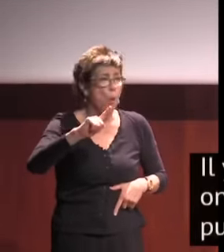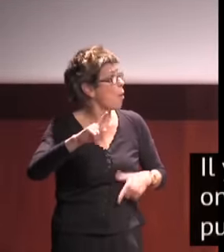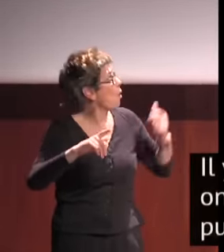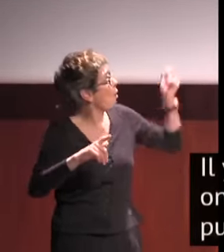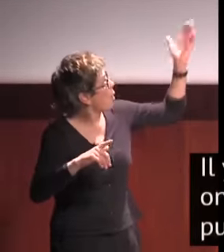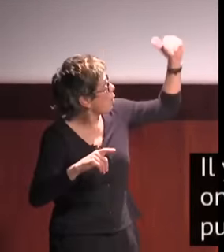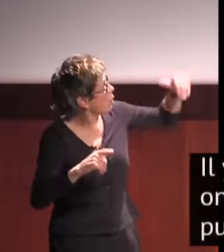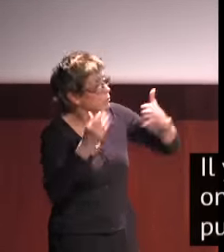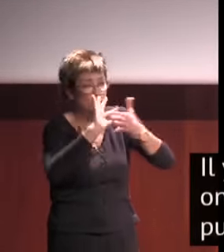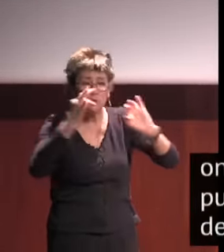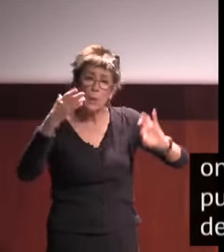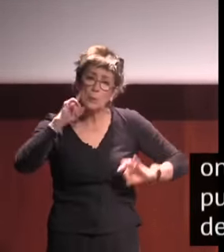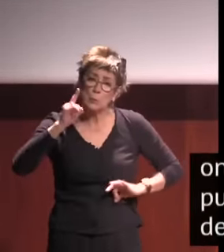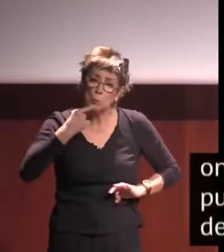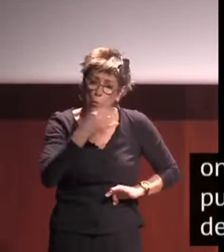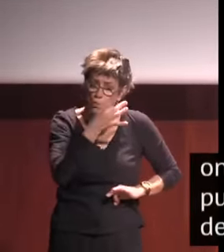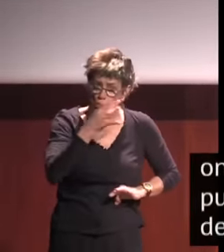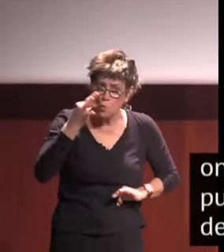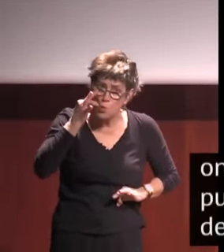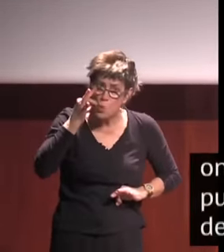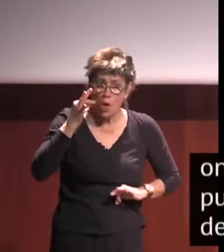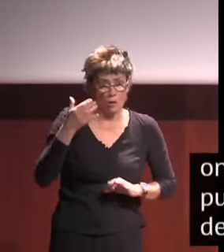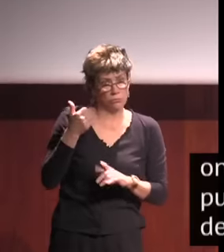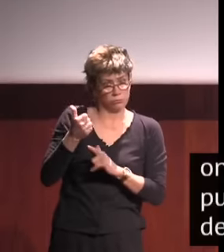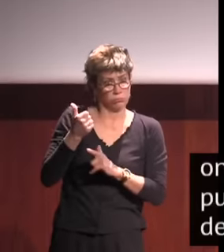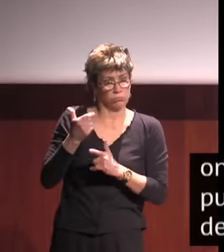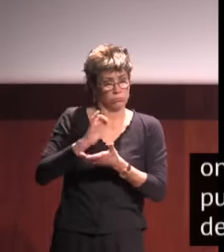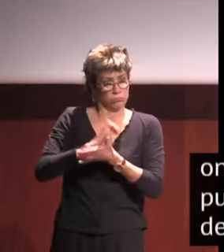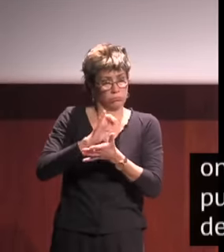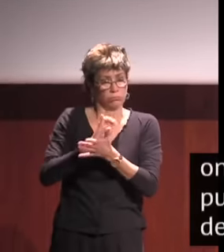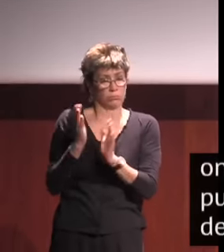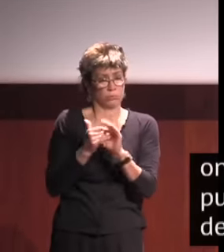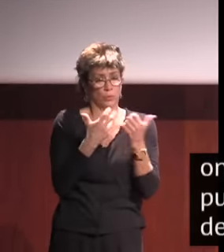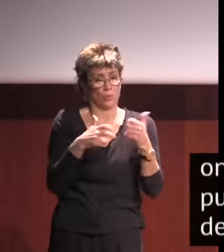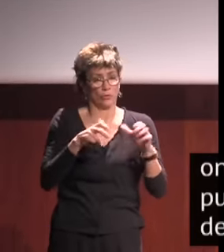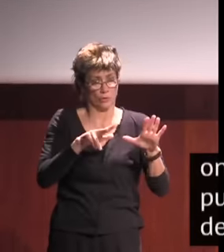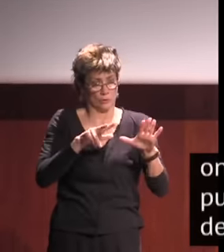de la sourde muet. Cette autographie a été publiée en 1836.